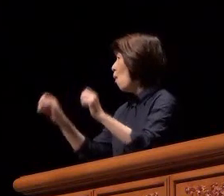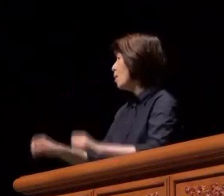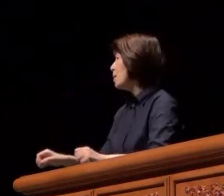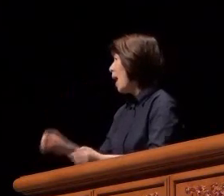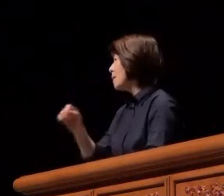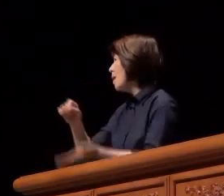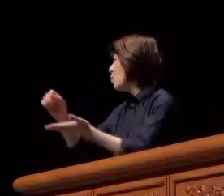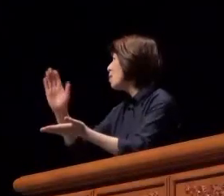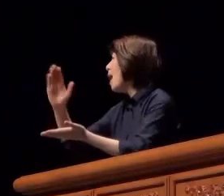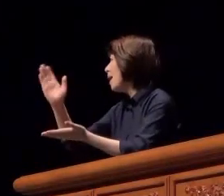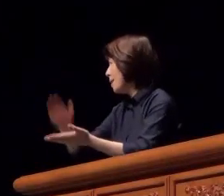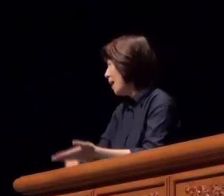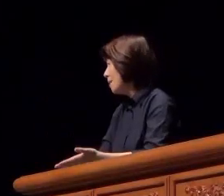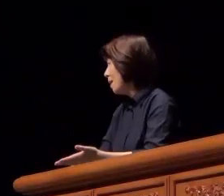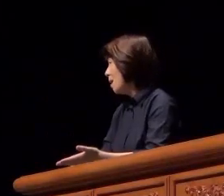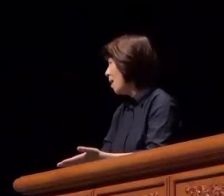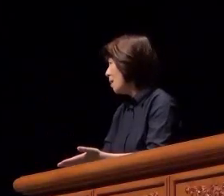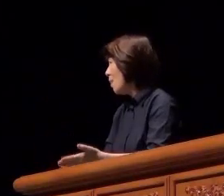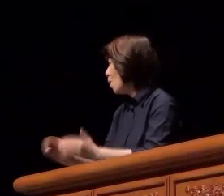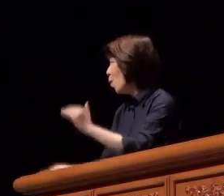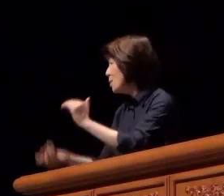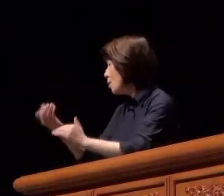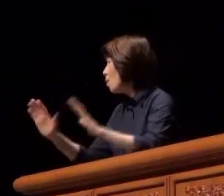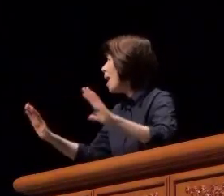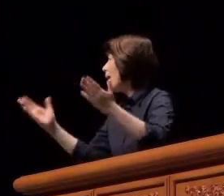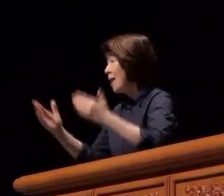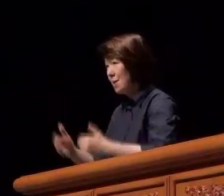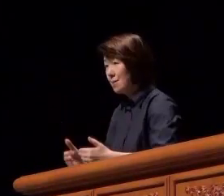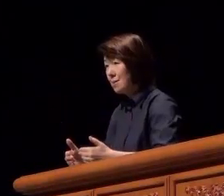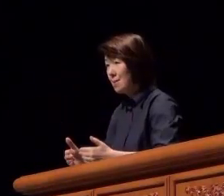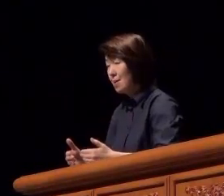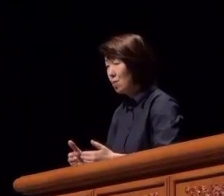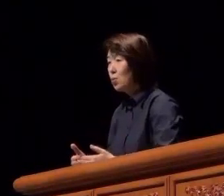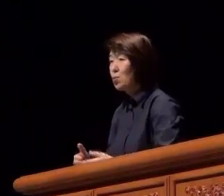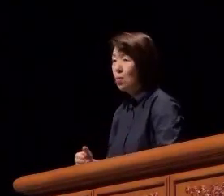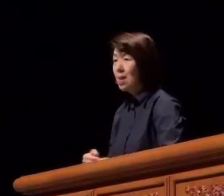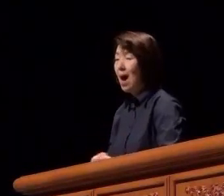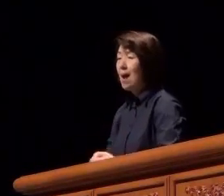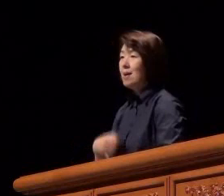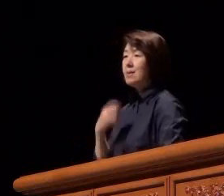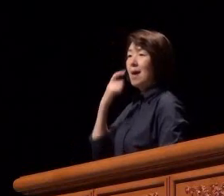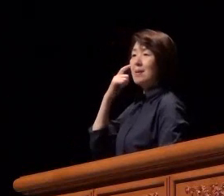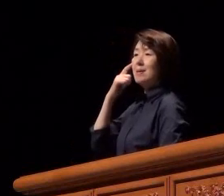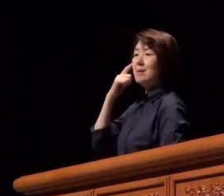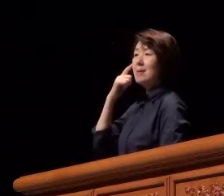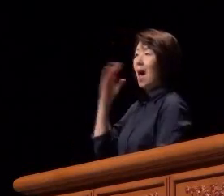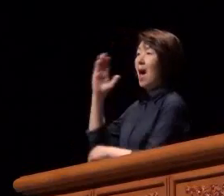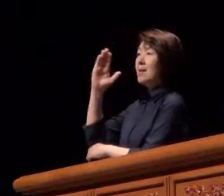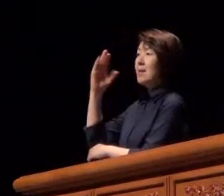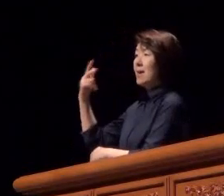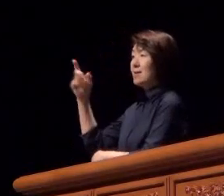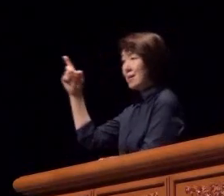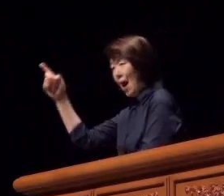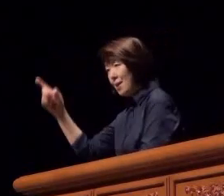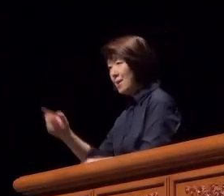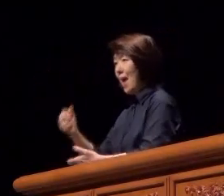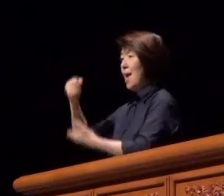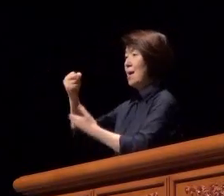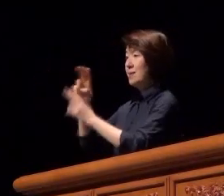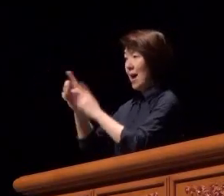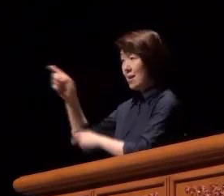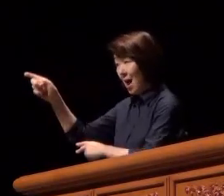ないことでなかったことにしようと思っている政治家がいて、財界なんて学者がいるわけです